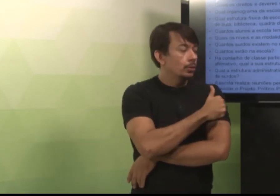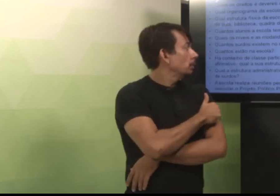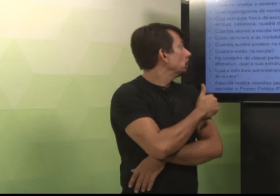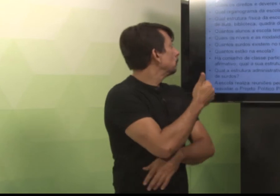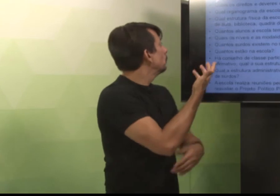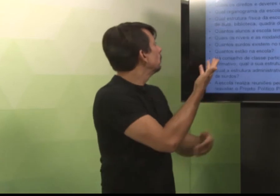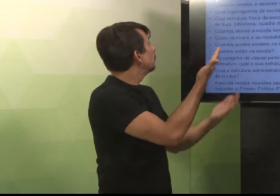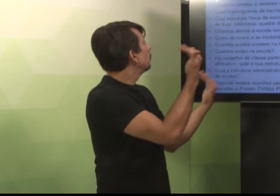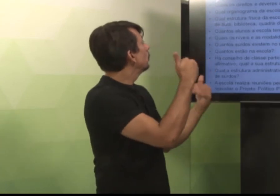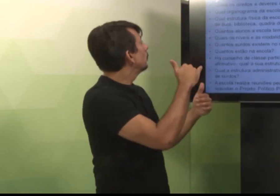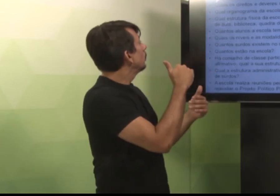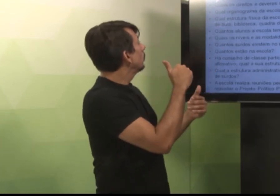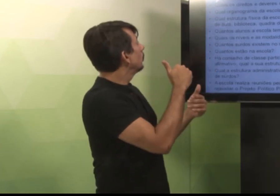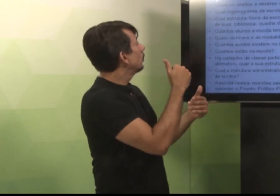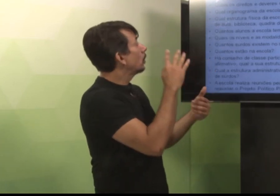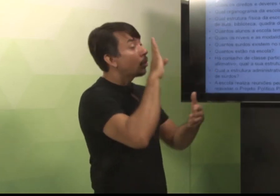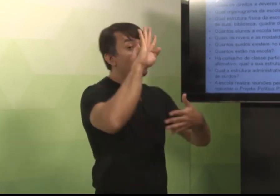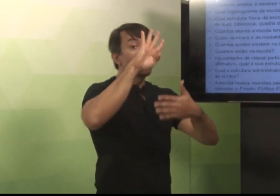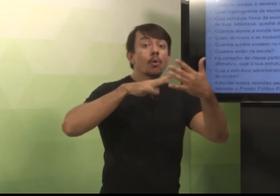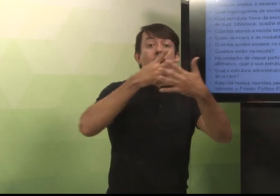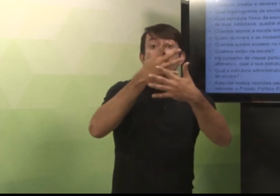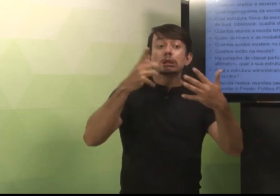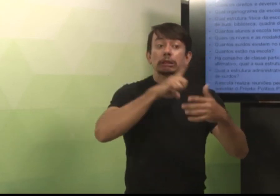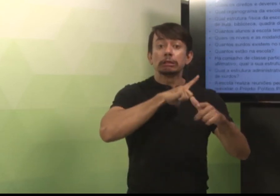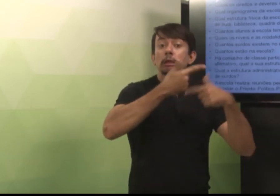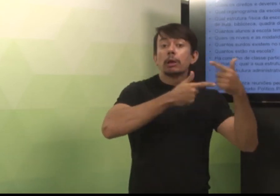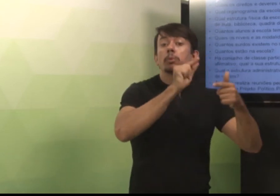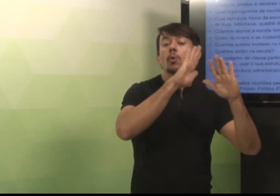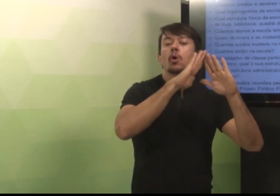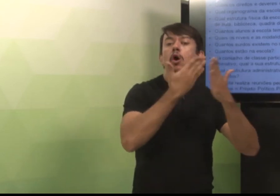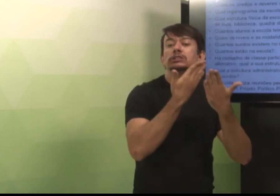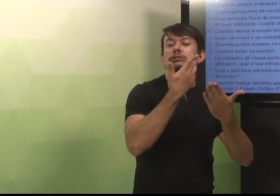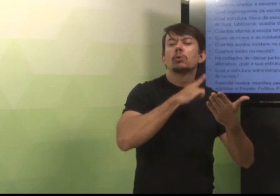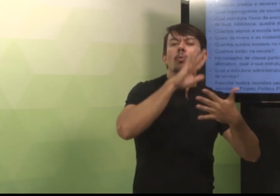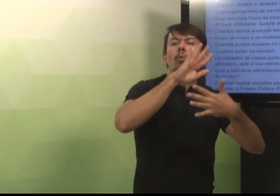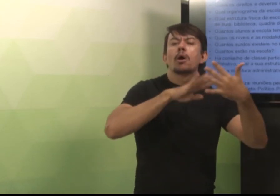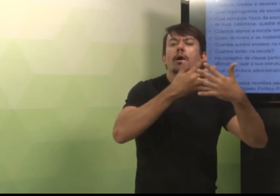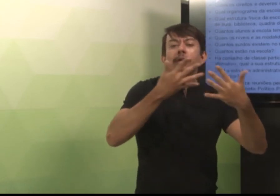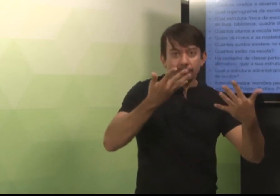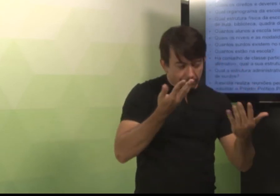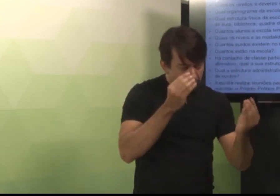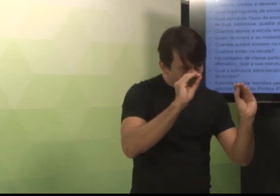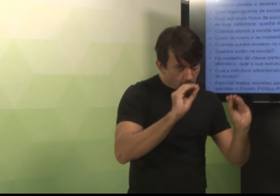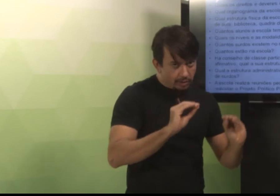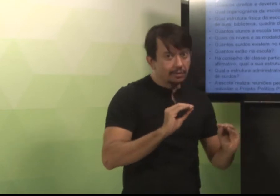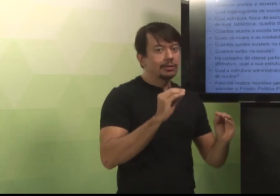escola tem? Quantos alunos? É importante essa informação.